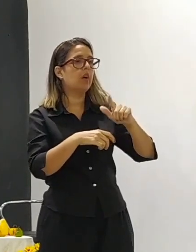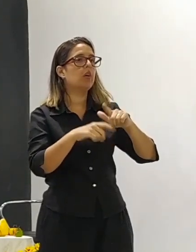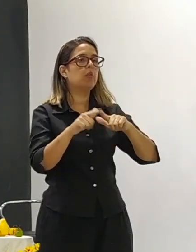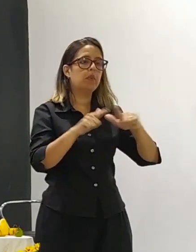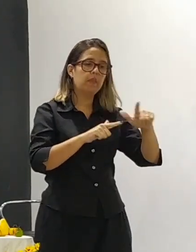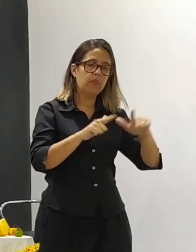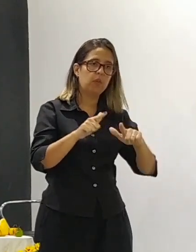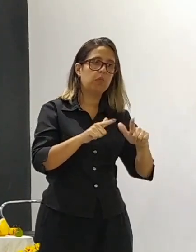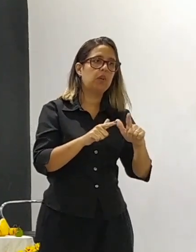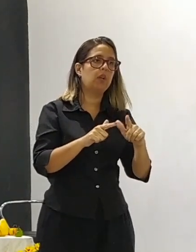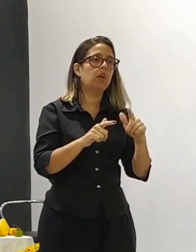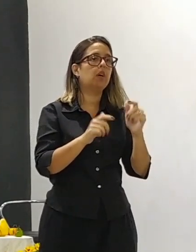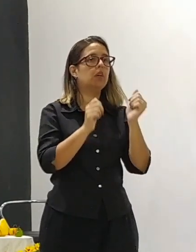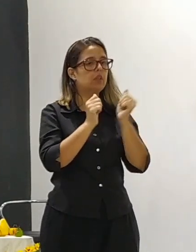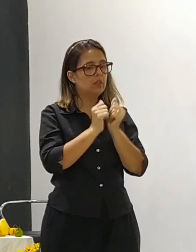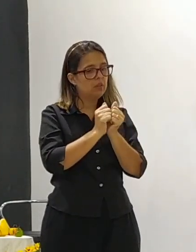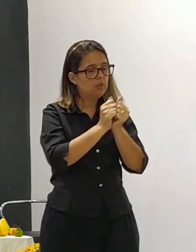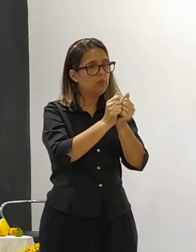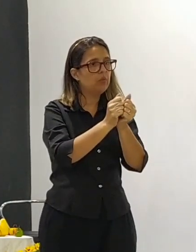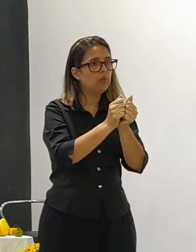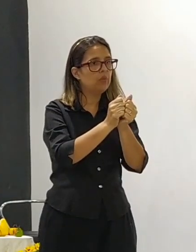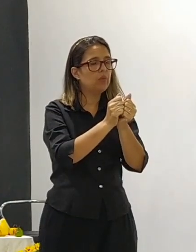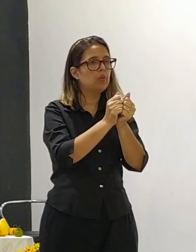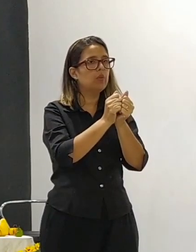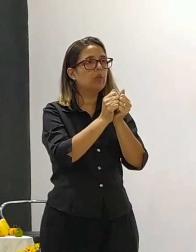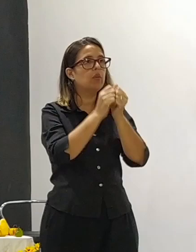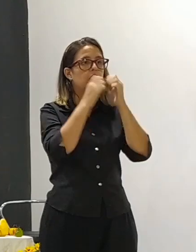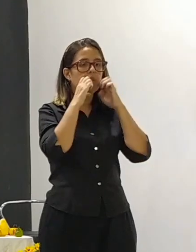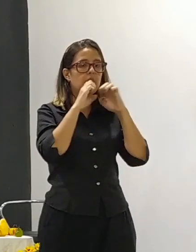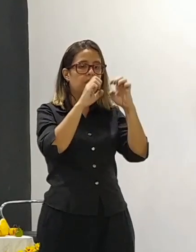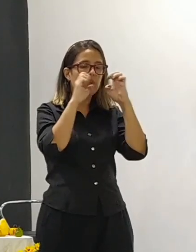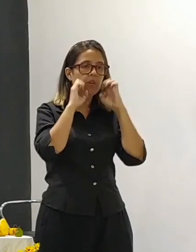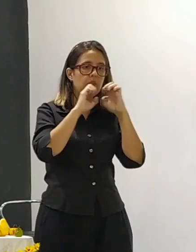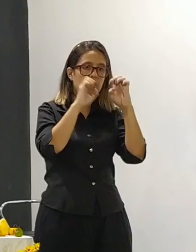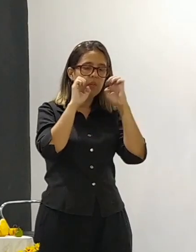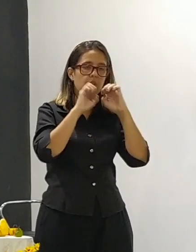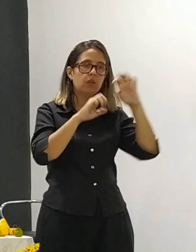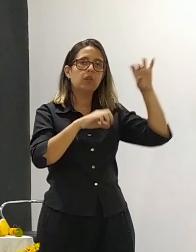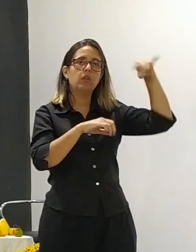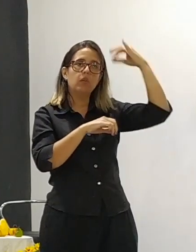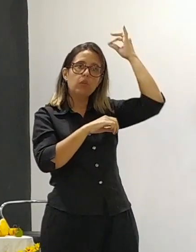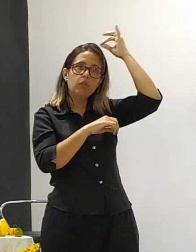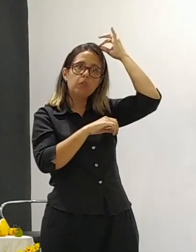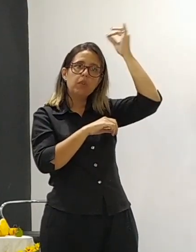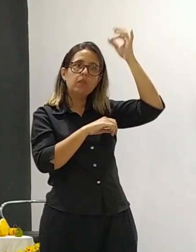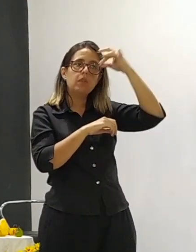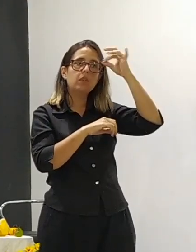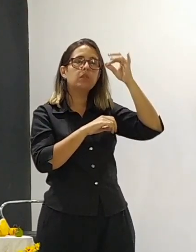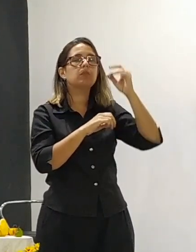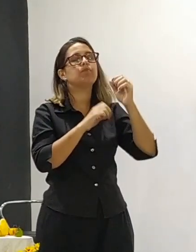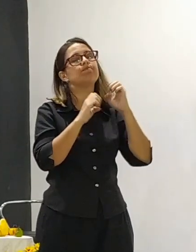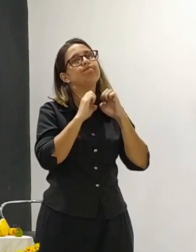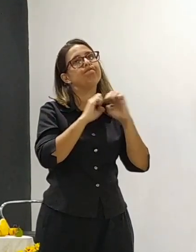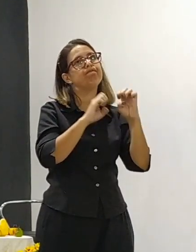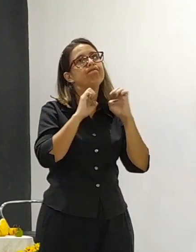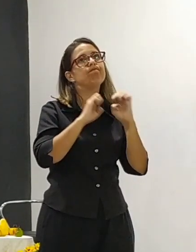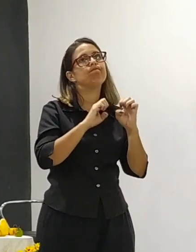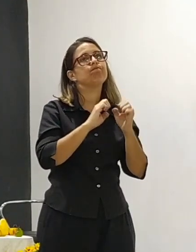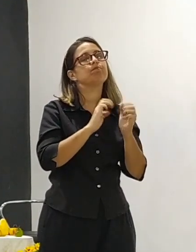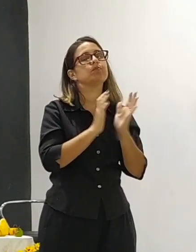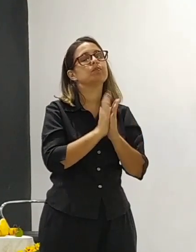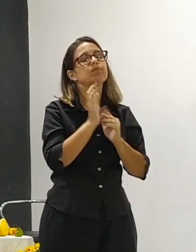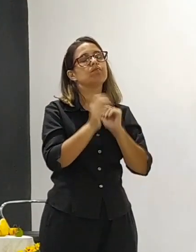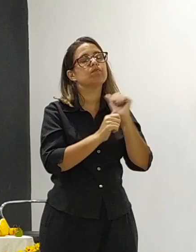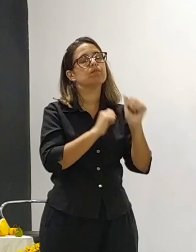estende com você. Quando tu abre a tua boca para falar, o Espírito Santo fala na tua boca.